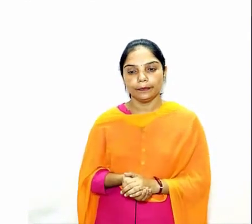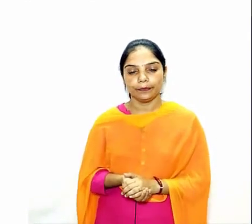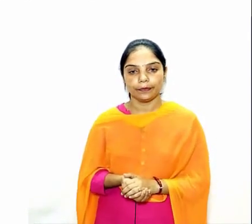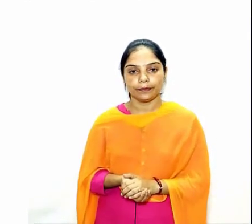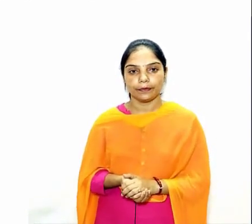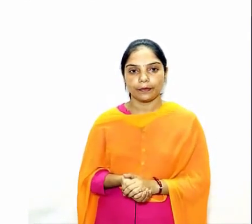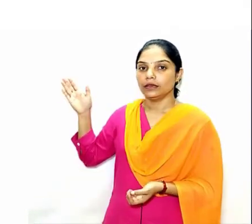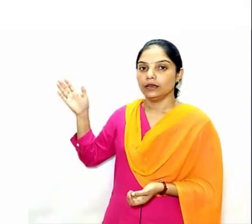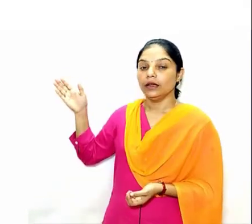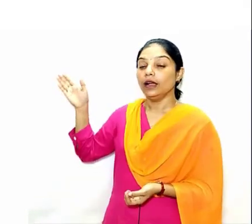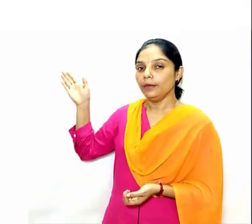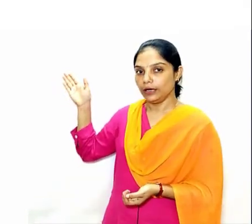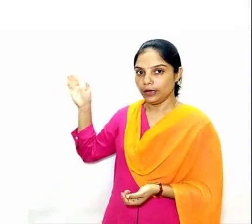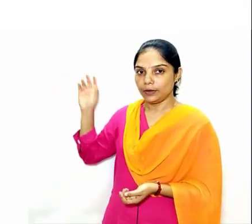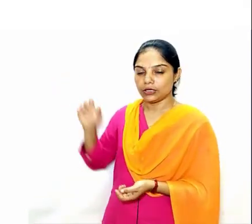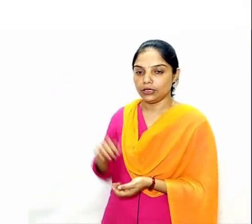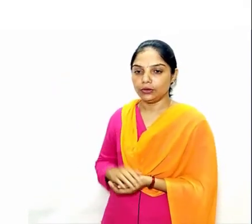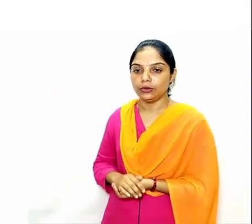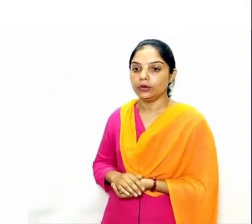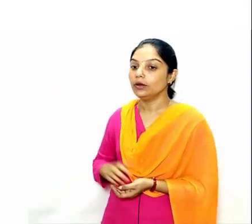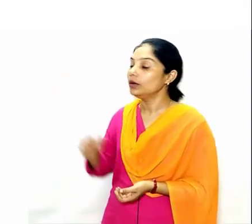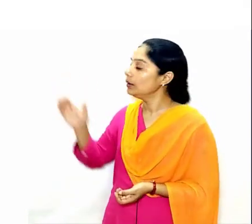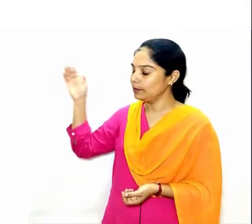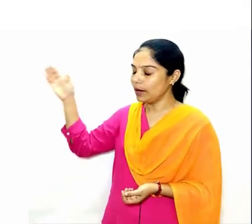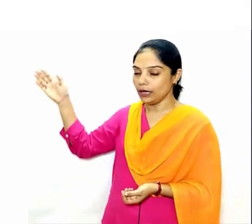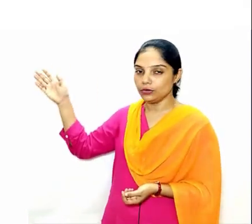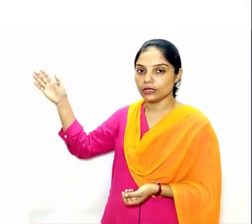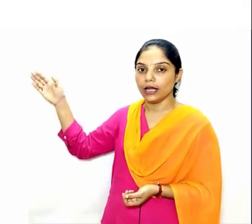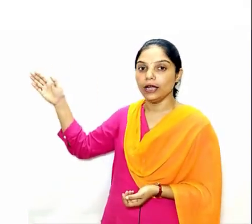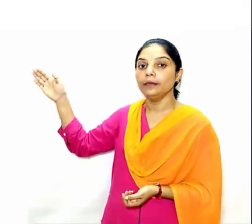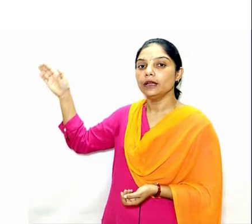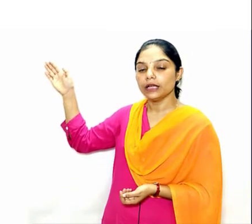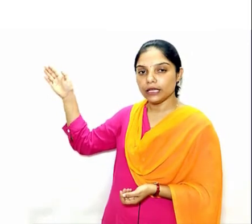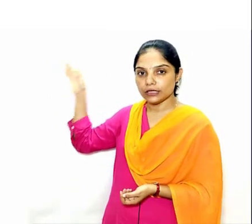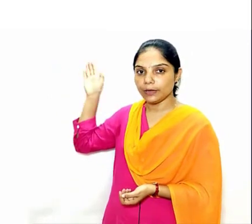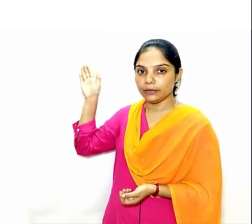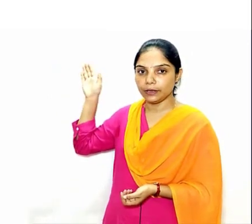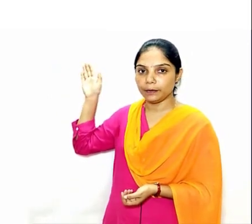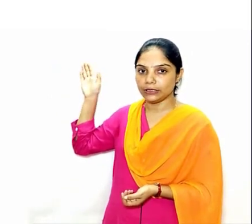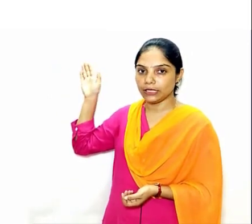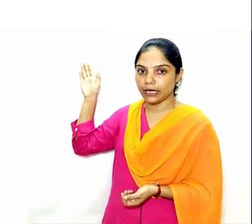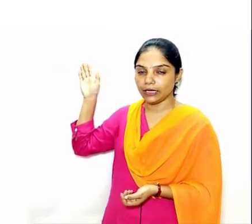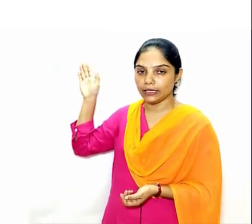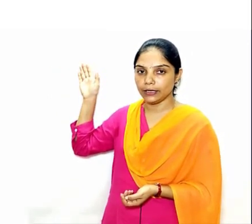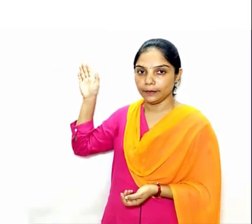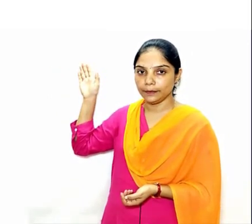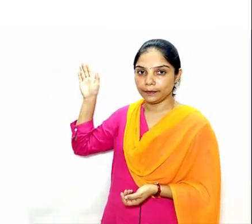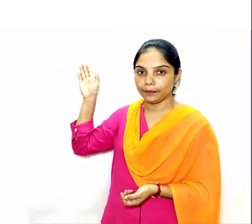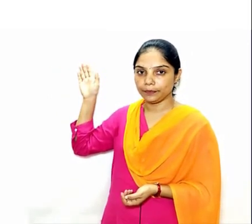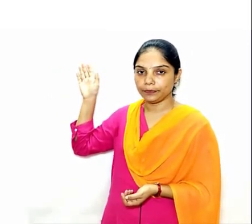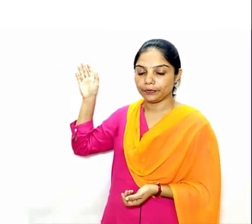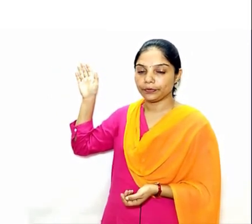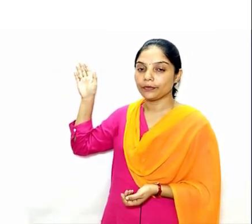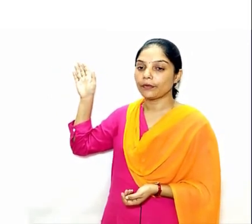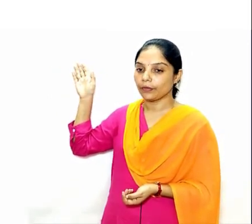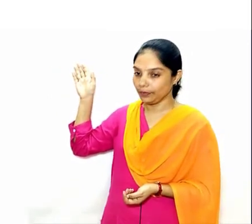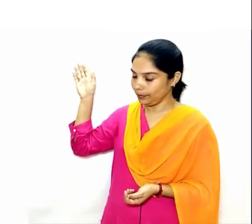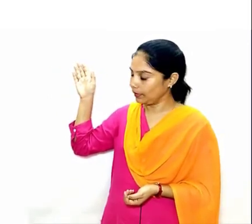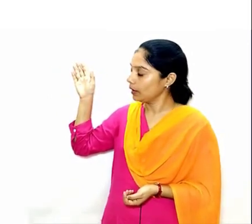था। अब अगला प्रश्न देखो, भालू साहब किस बात पर पछता रहे थे?